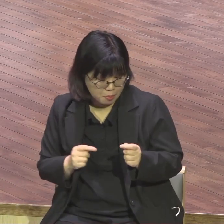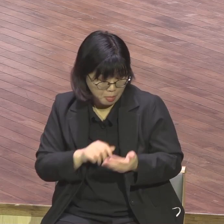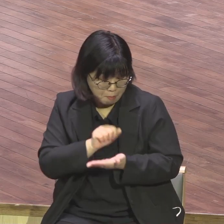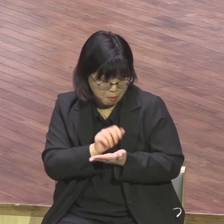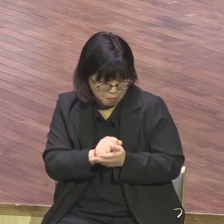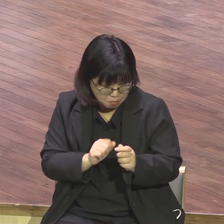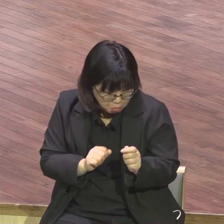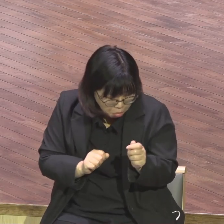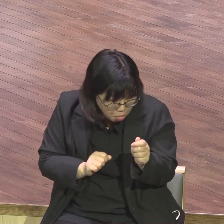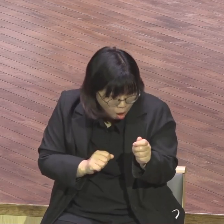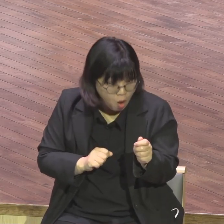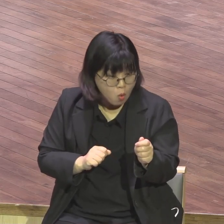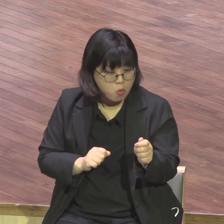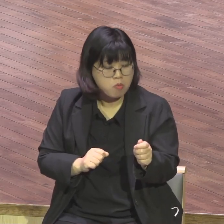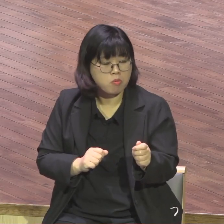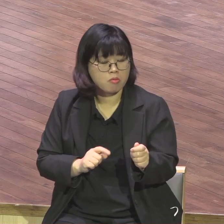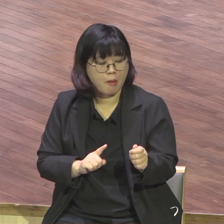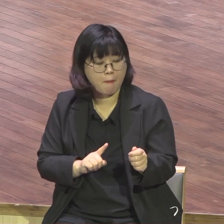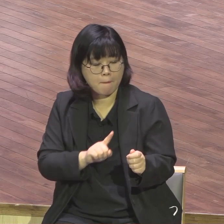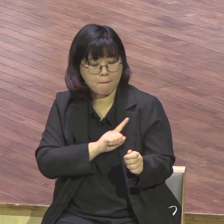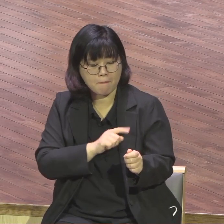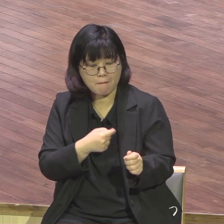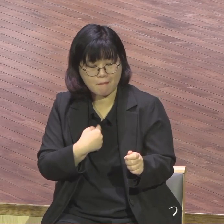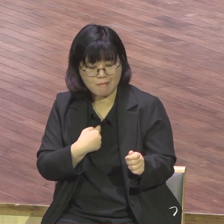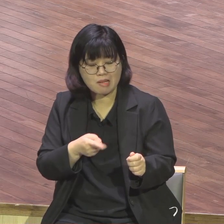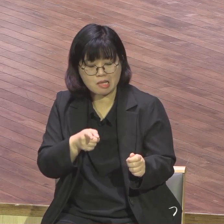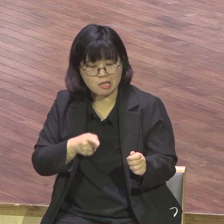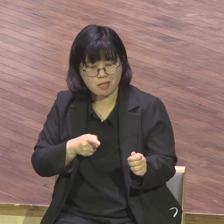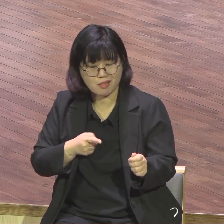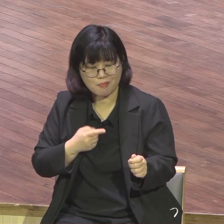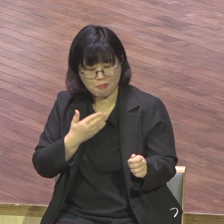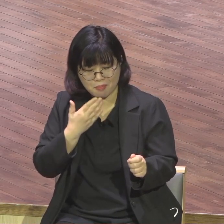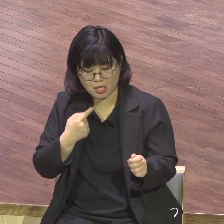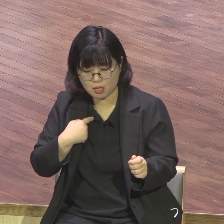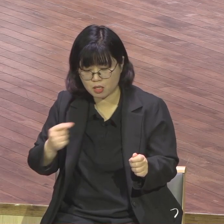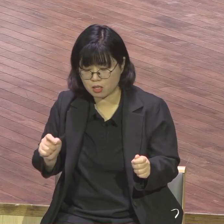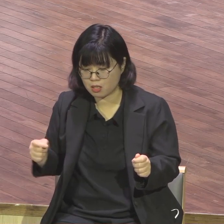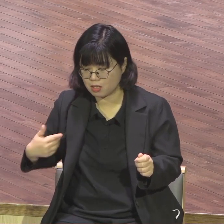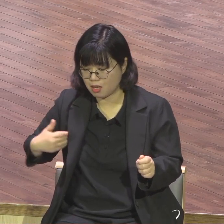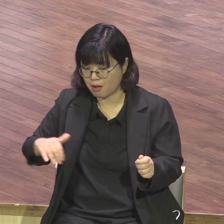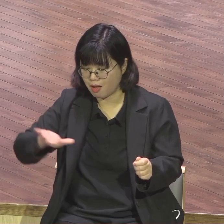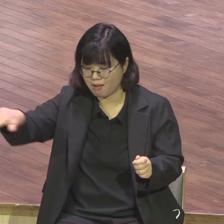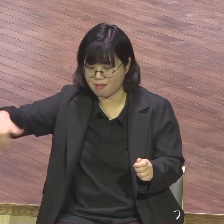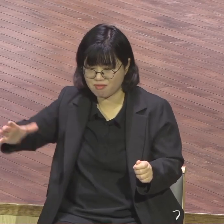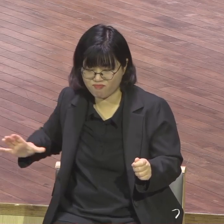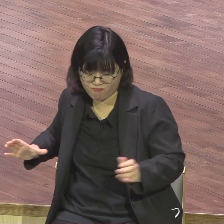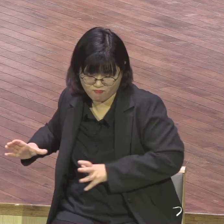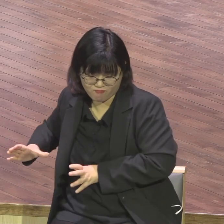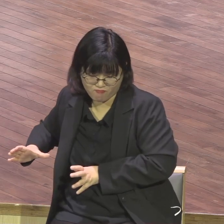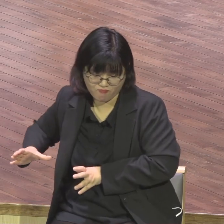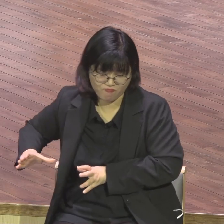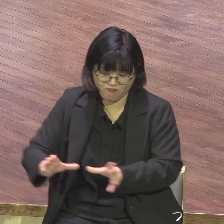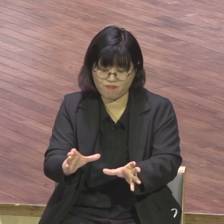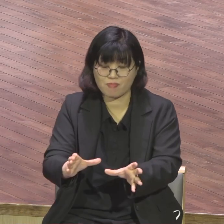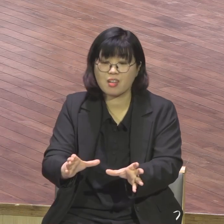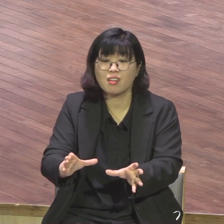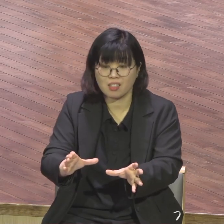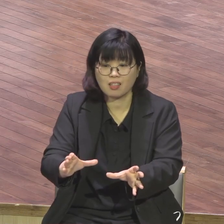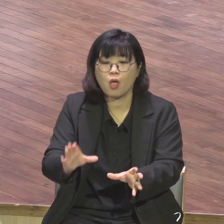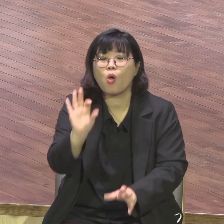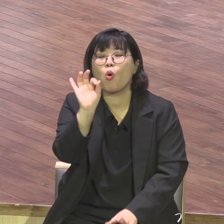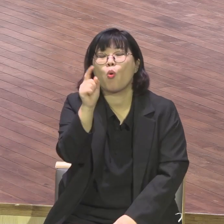말해서 에바브로티도가 주변에서 볼 때는 무모할 정도로 올인해 버린 거예요.